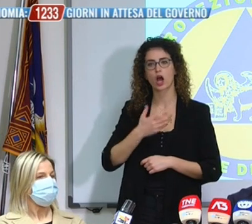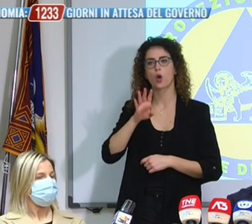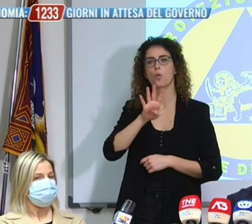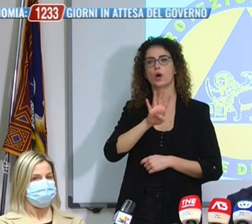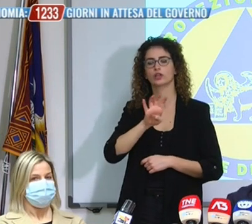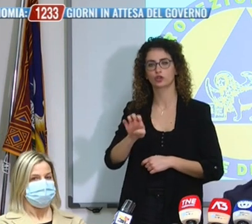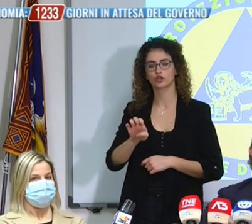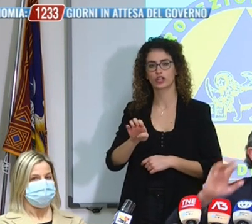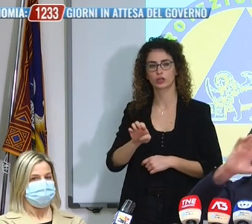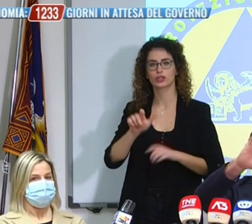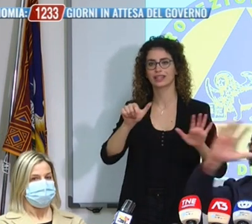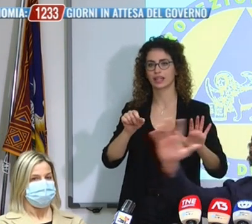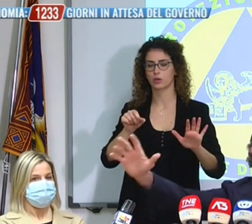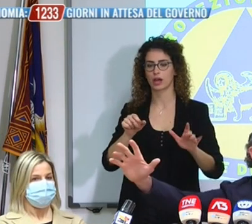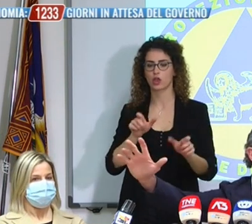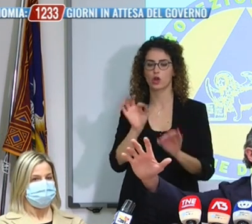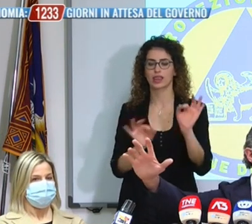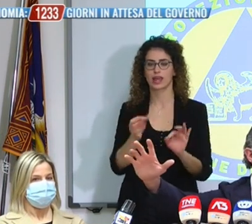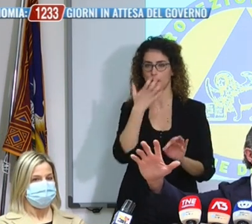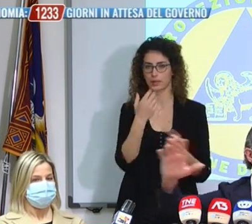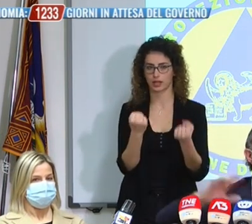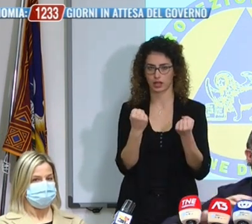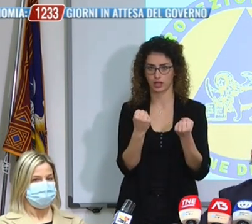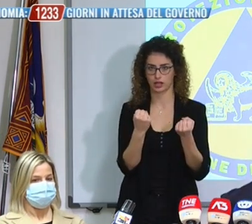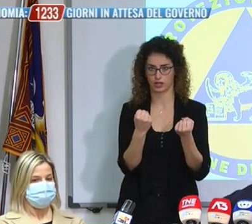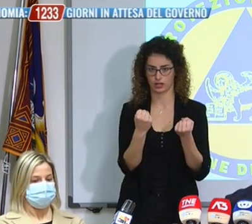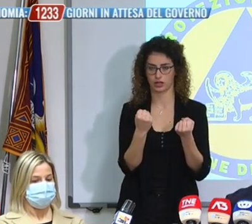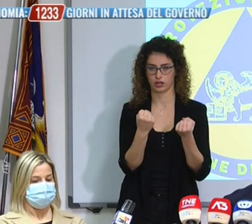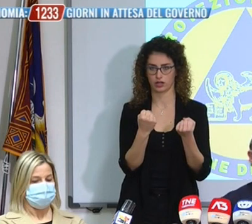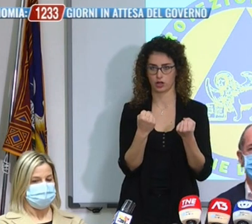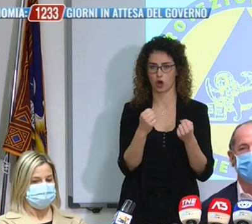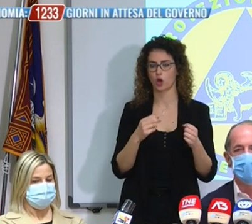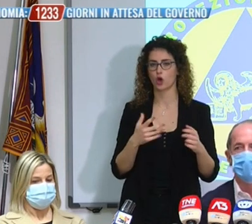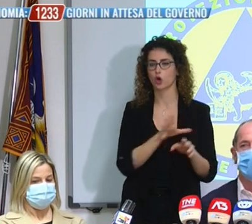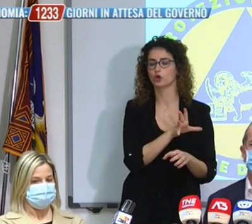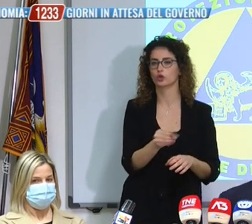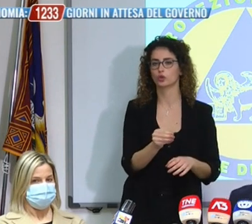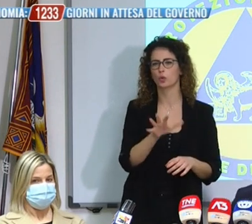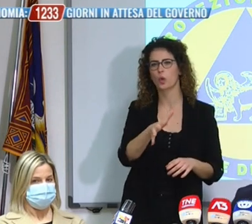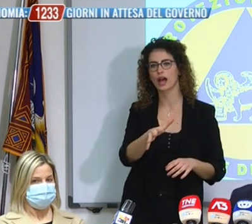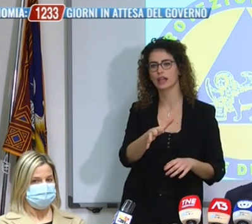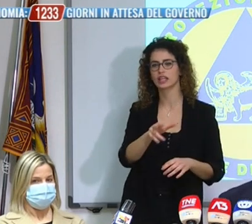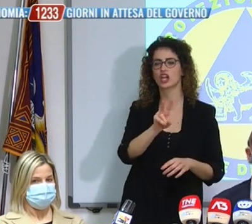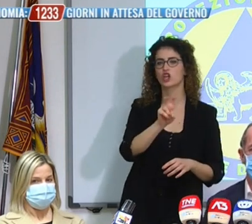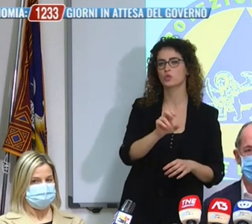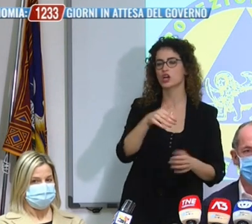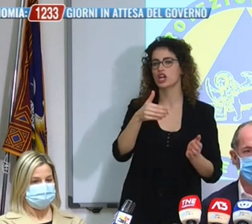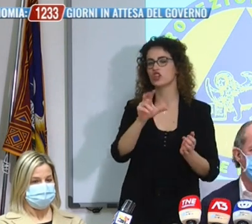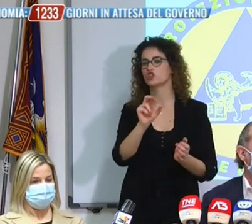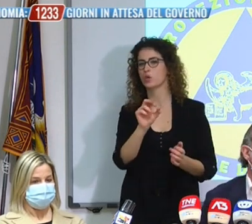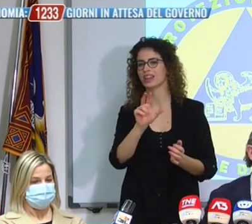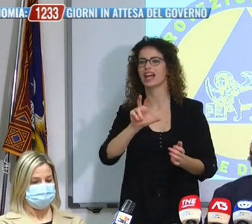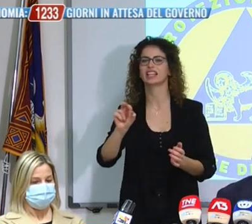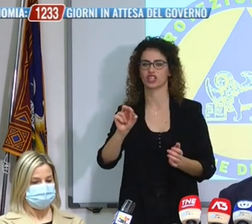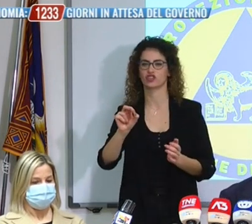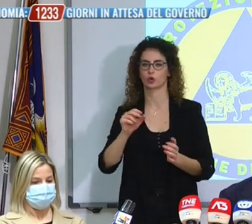464 terapie intensive, cioè il totale del Veneto era 464 con mediamente occupate 250-300 al giorno. Ciò